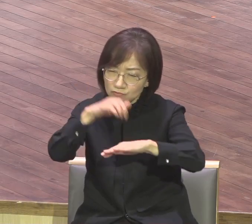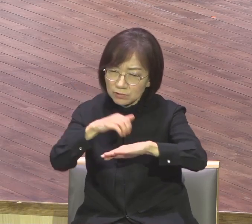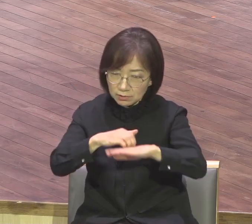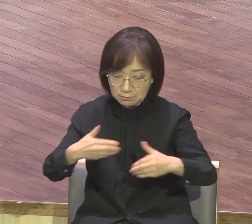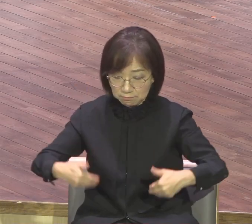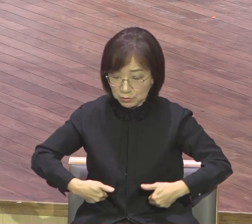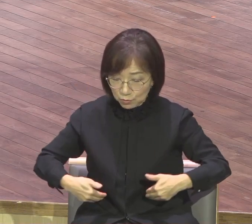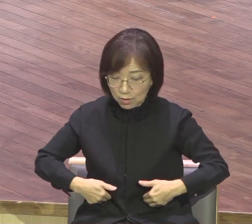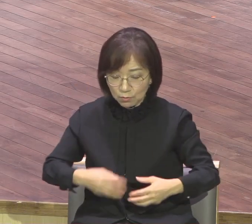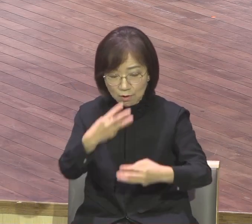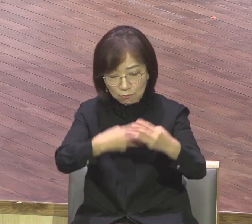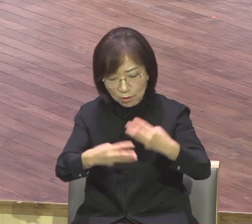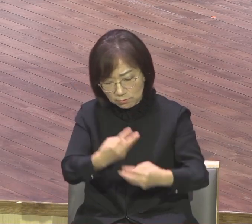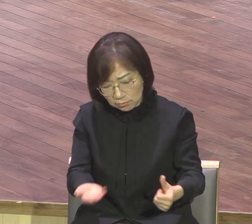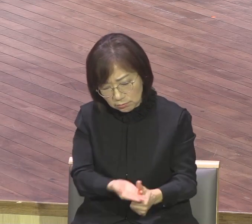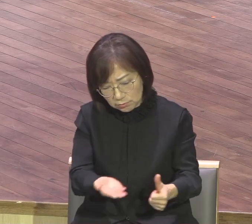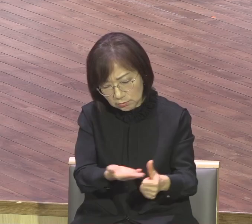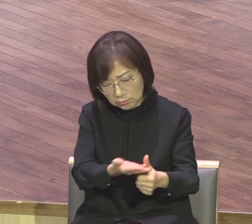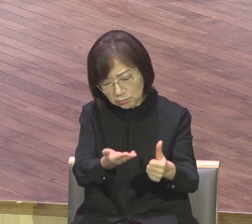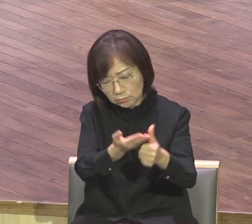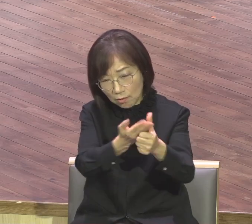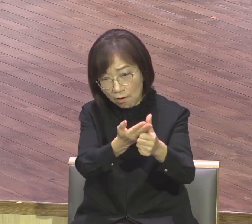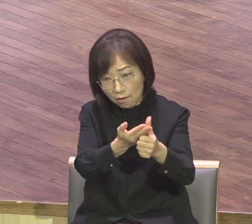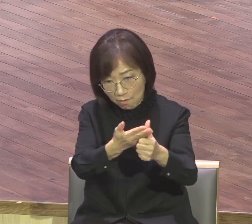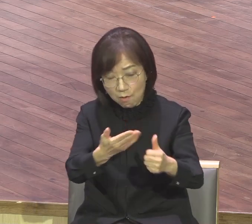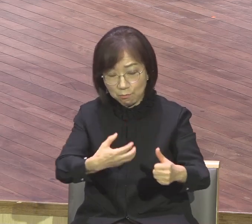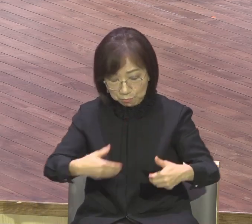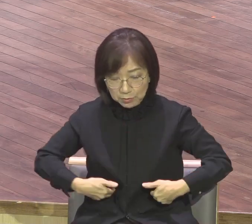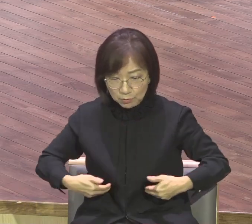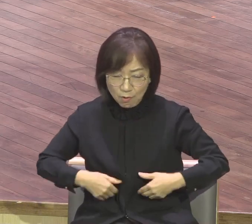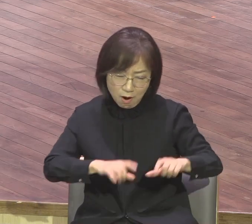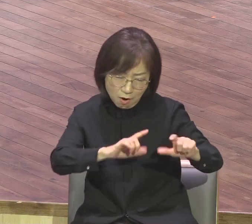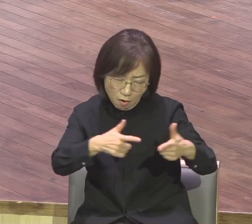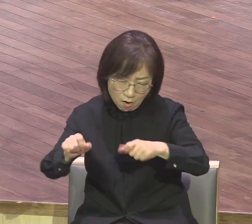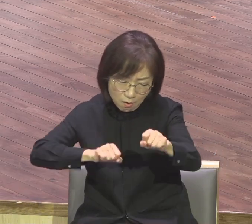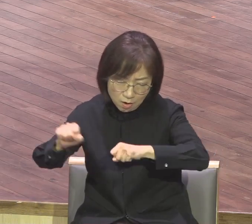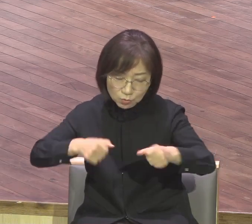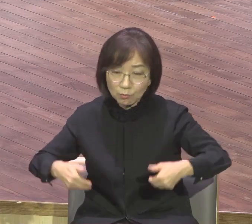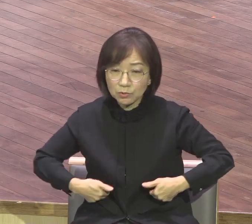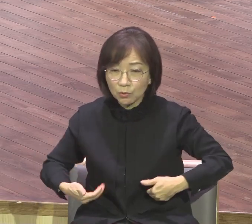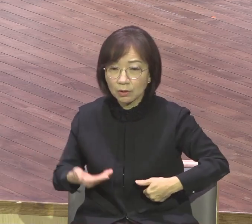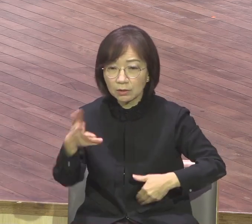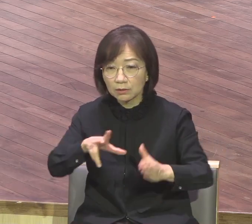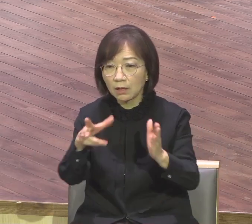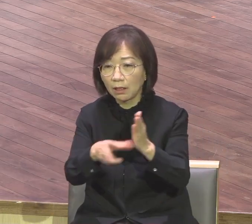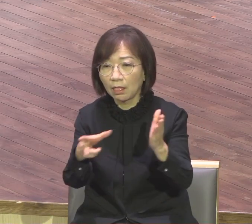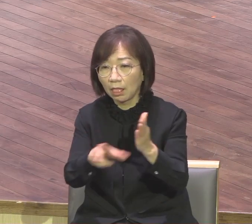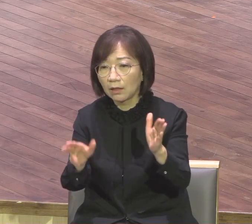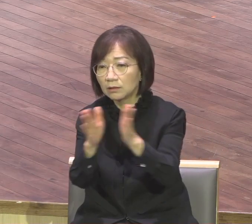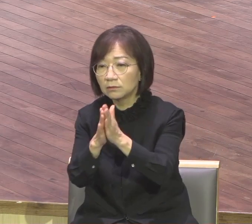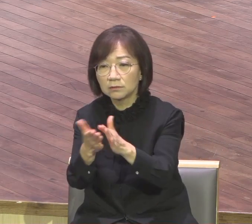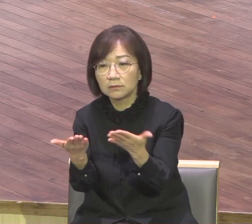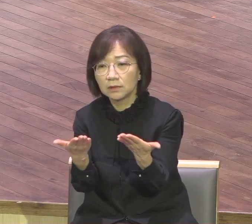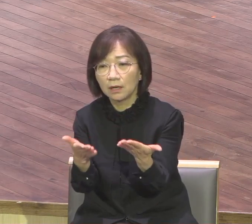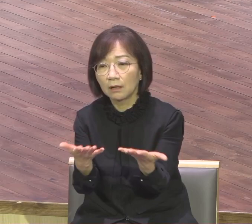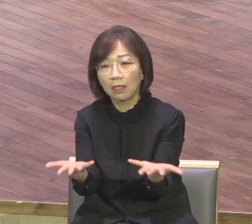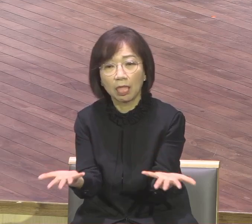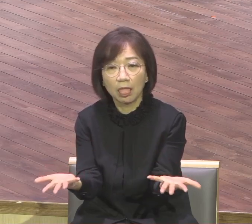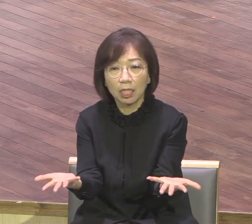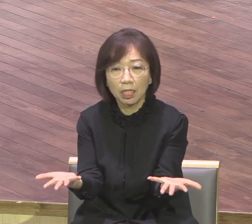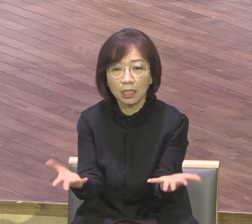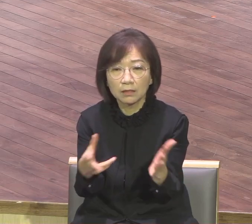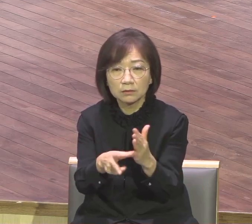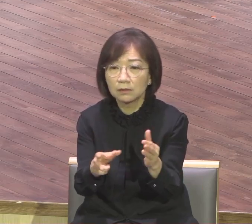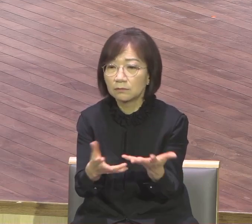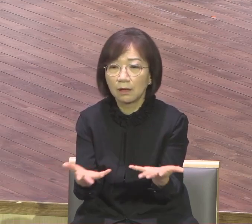해야 될 많은데 자료들이 어디 있냐고 지금. Por eso espero que ustedes arman este departamento y que sean sistematizados todos los materiales